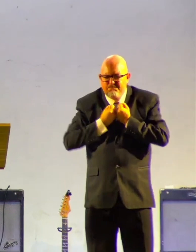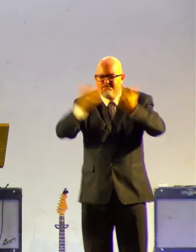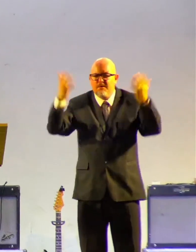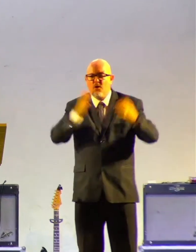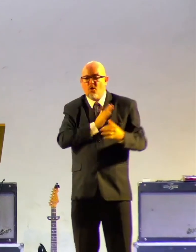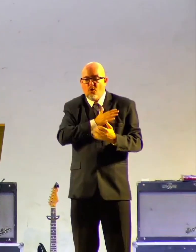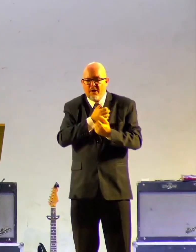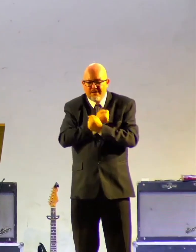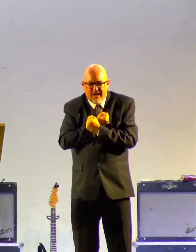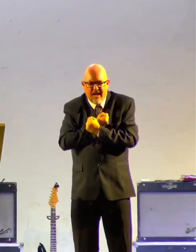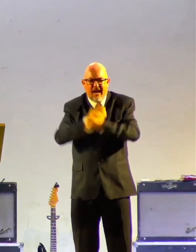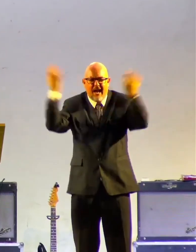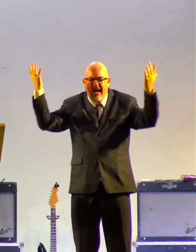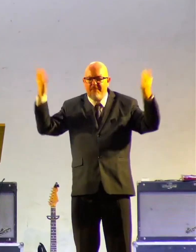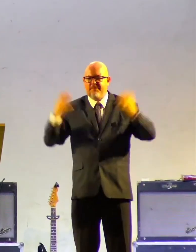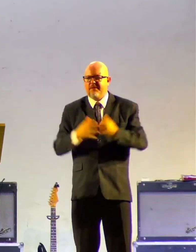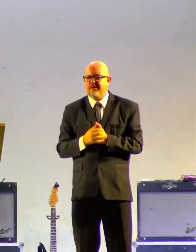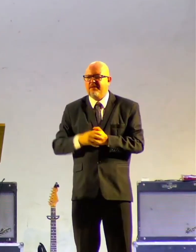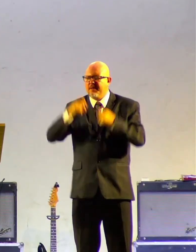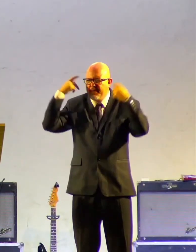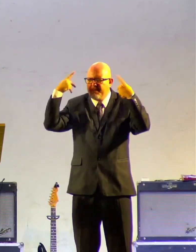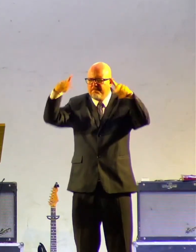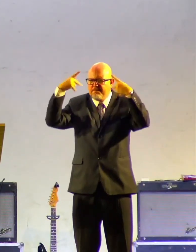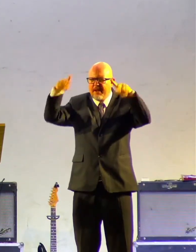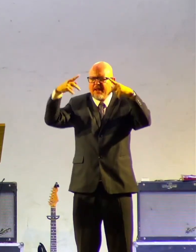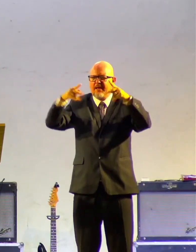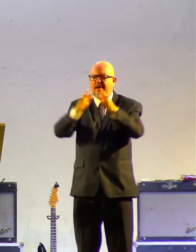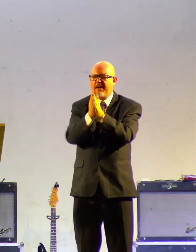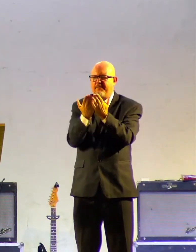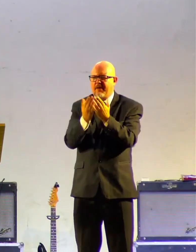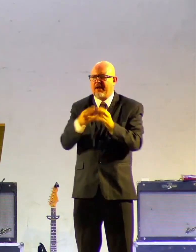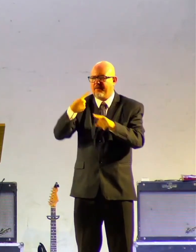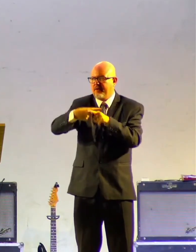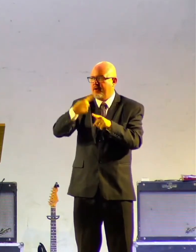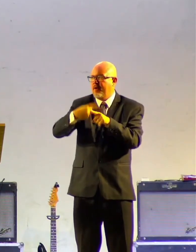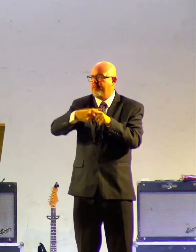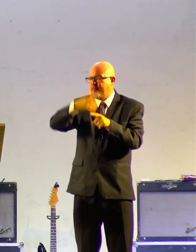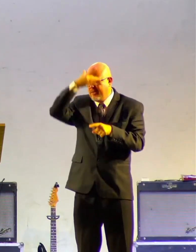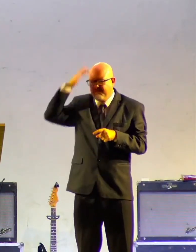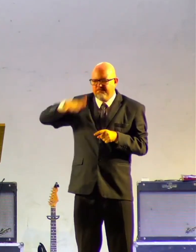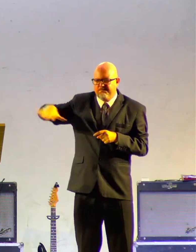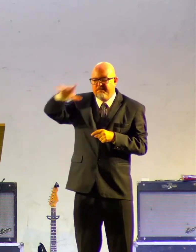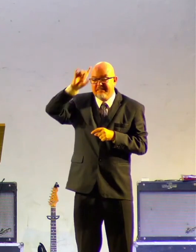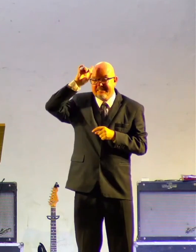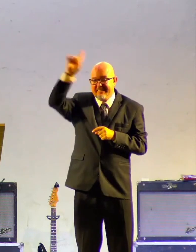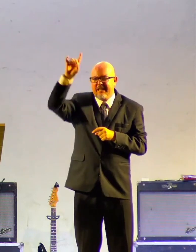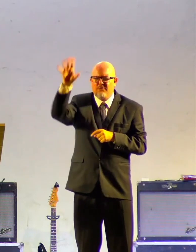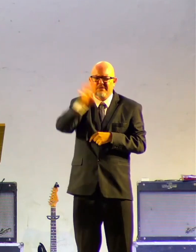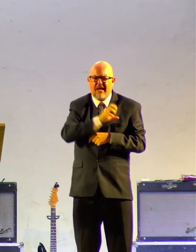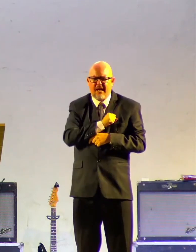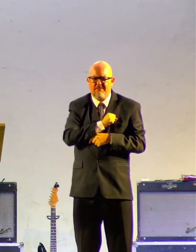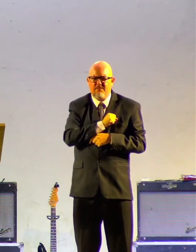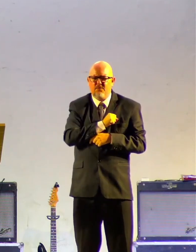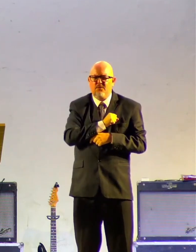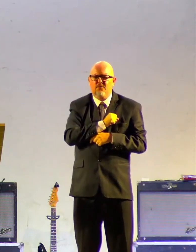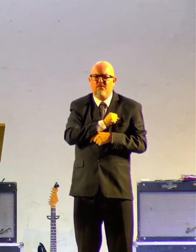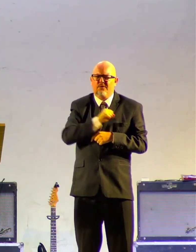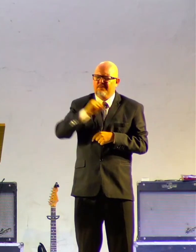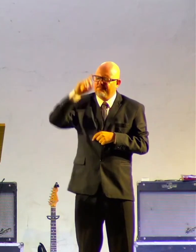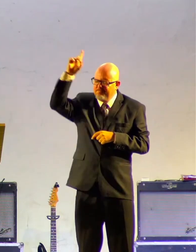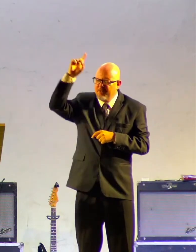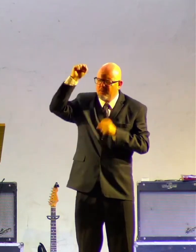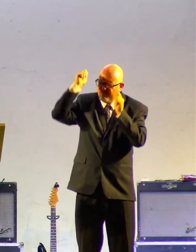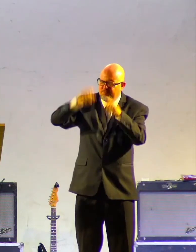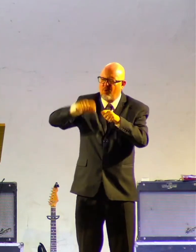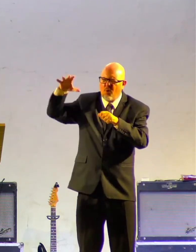seu coração, abra a sua boca e pregue a palavra, porque aqueles a quem Deus amou desde a eternidade, ao